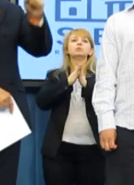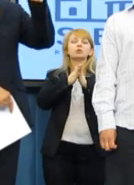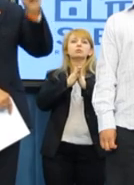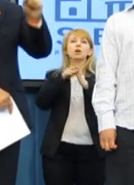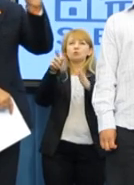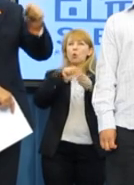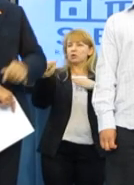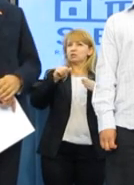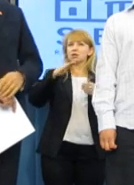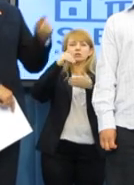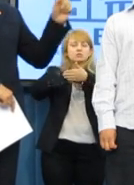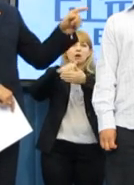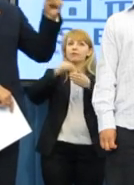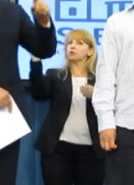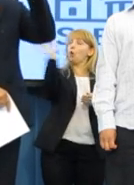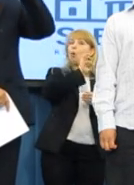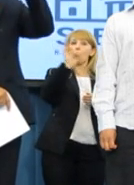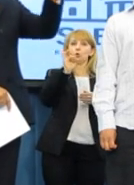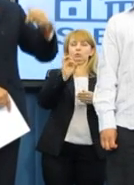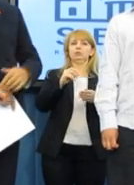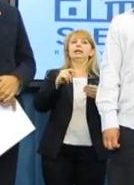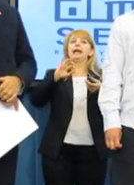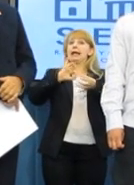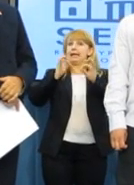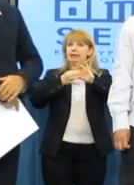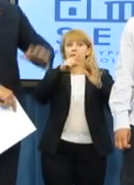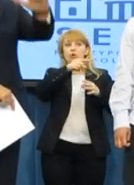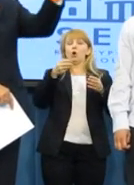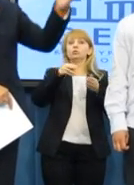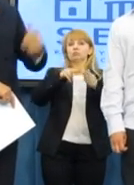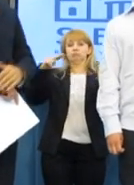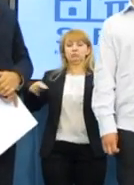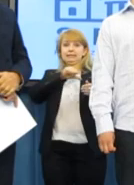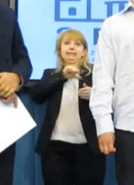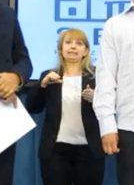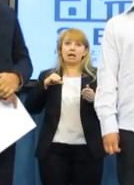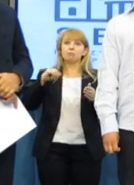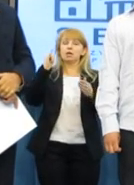absolutna podłość. Tak się nie można zachować. Gdyby odszedł sam, zakładał jakieś inne ugrupowanie, można by